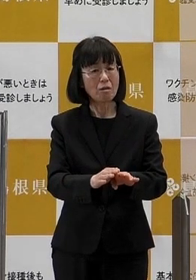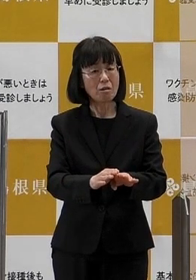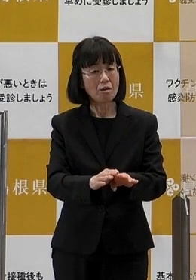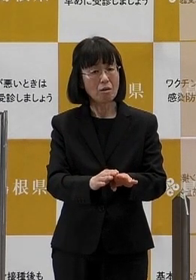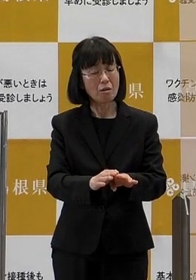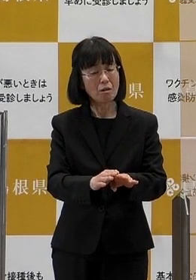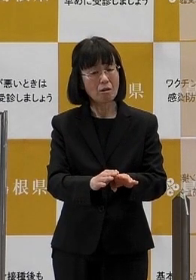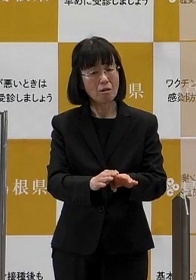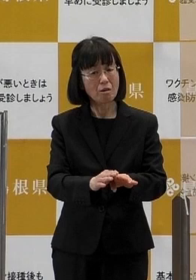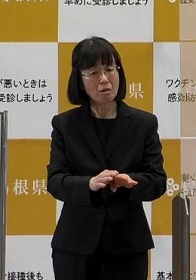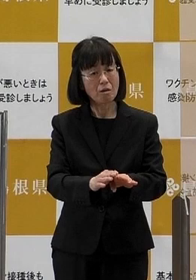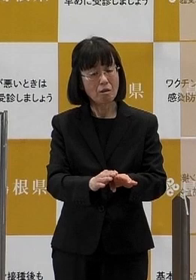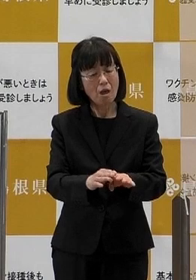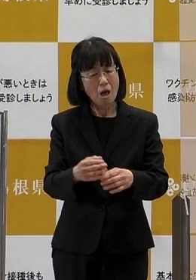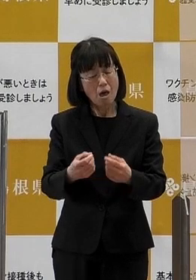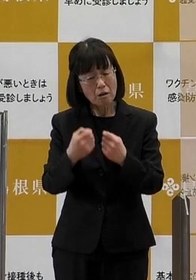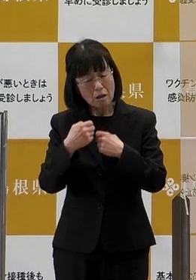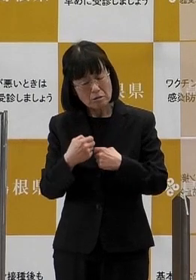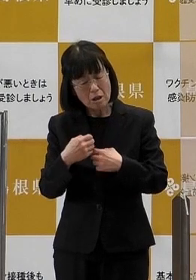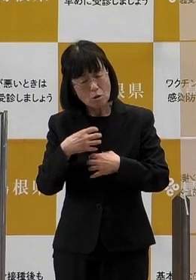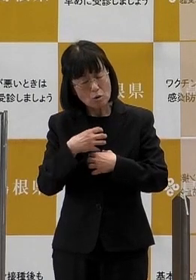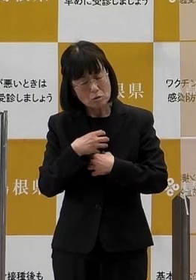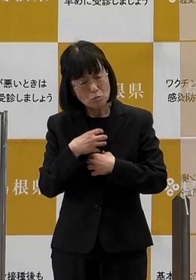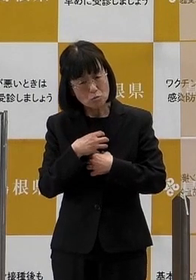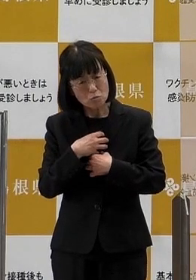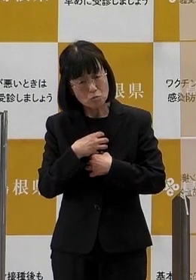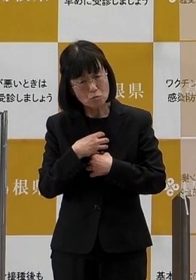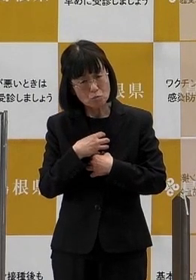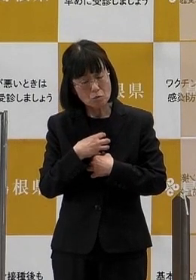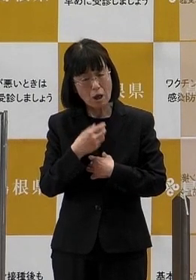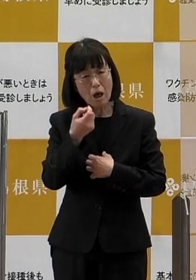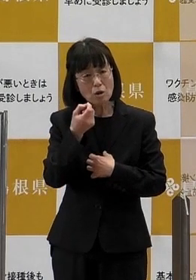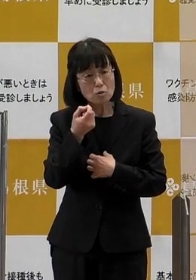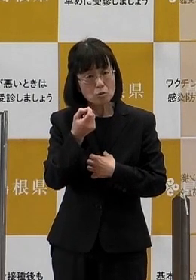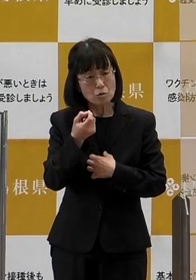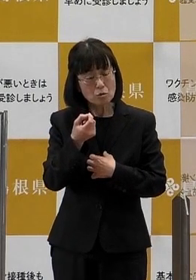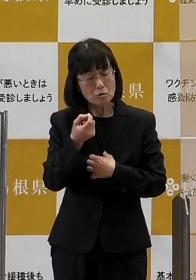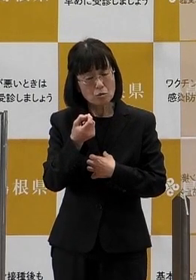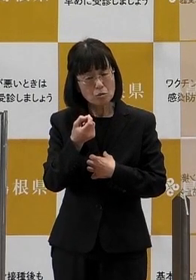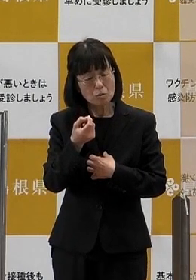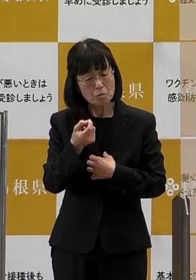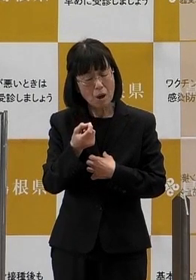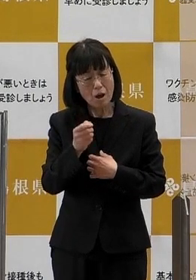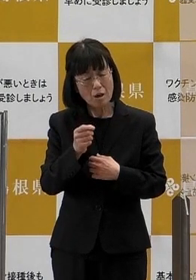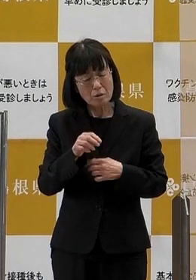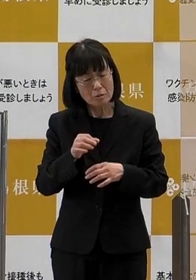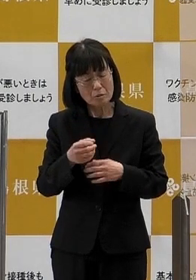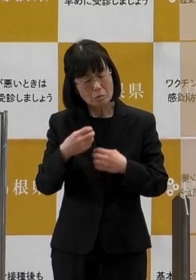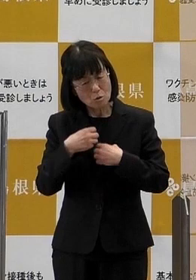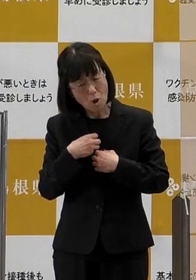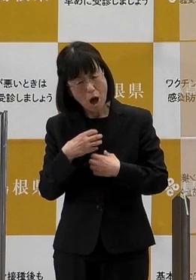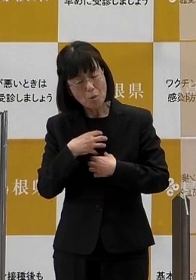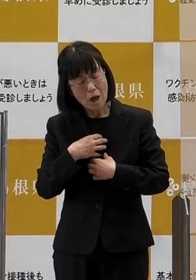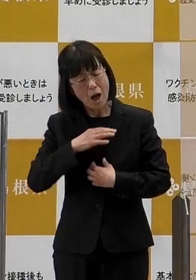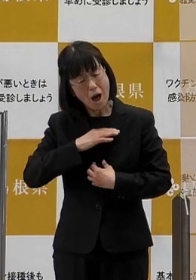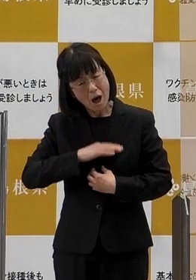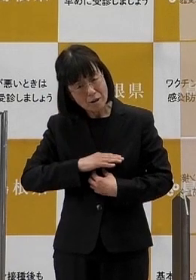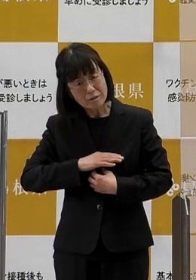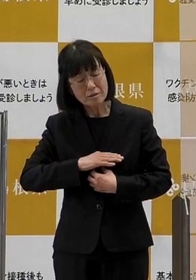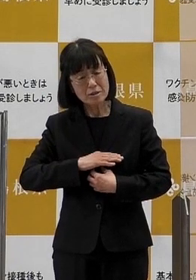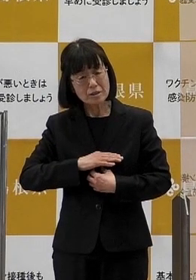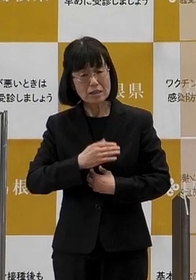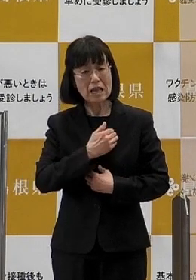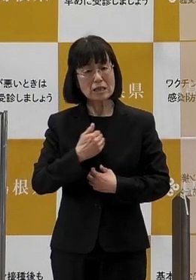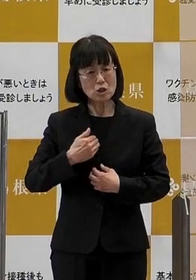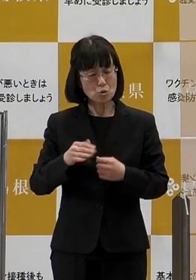感染のリスクがそれほど高く、まあ、ゼロというわけいかないですけど、それほど高くないというふうに安心してもらえる環境を作ること